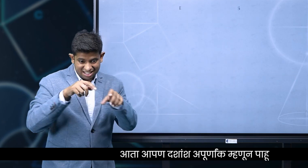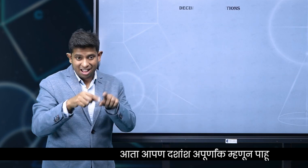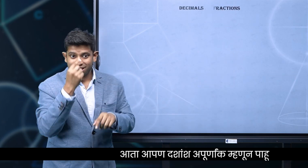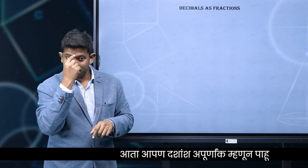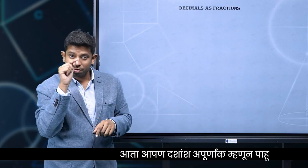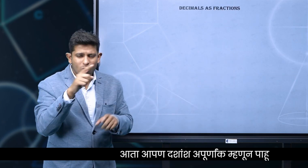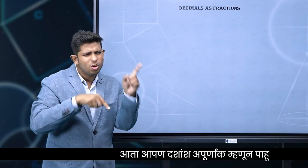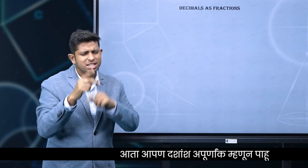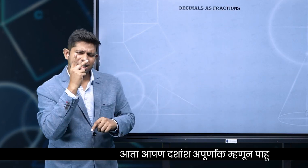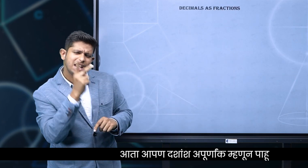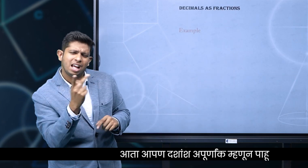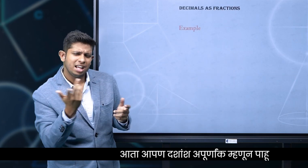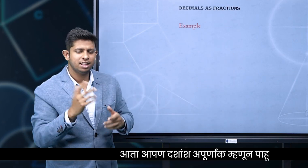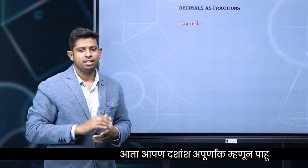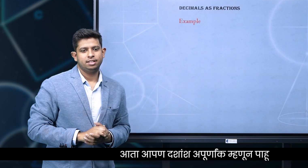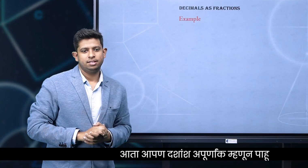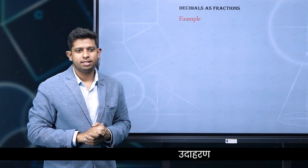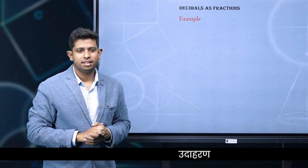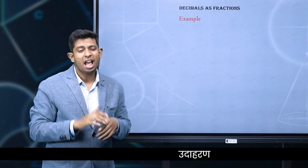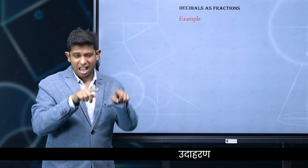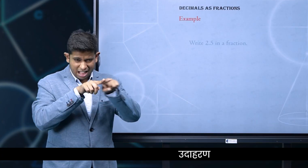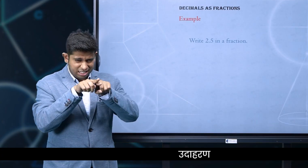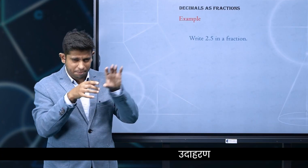आता आपण दशांश अपूर्णांक म्हणून पाहू. उदाहरण: